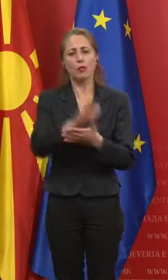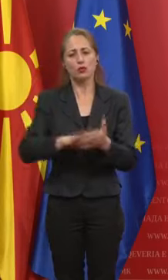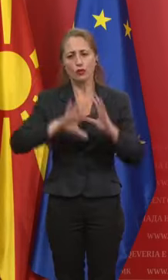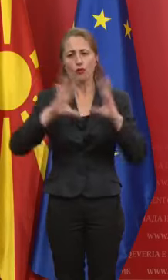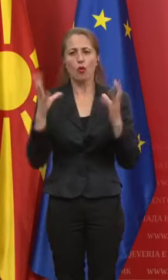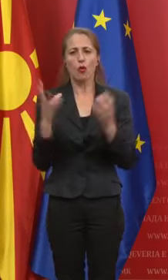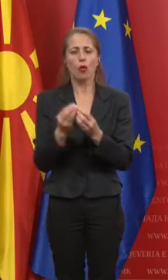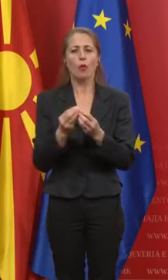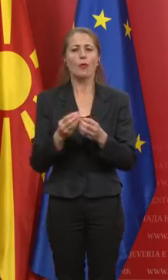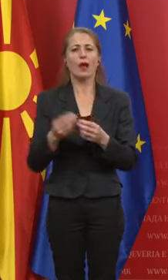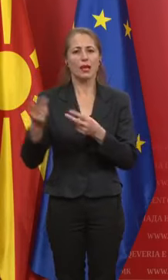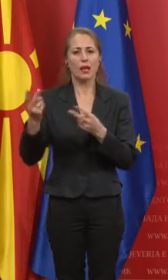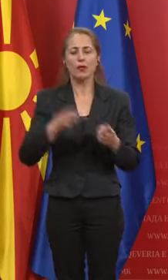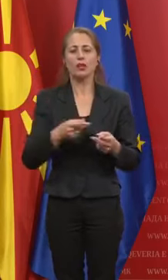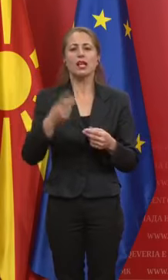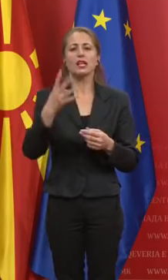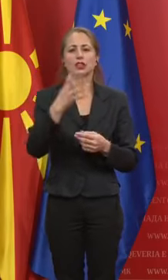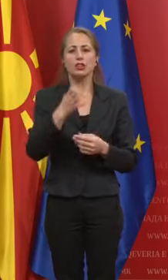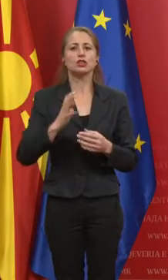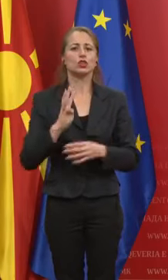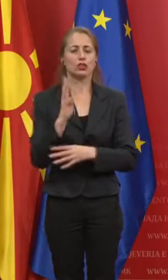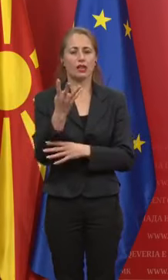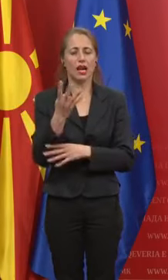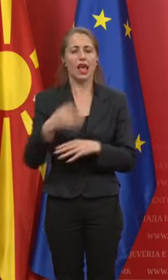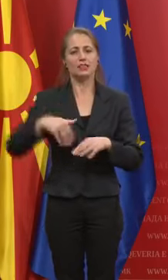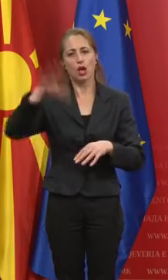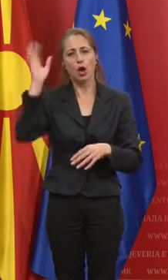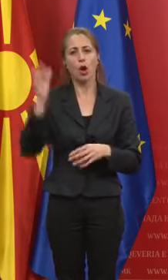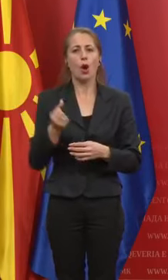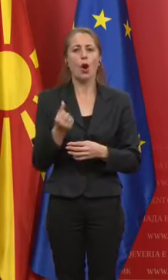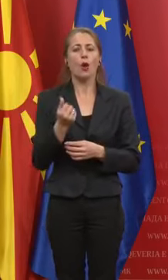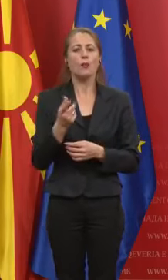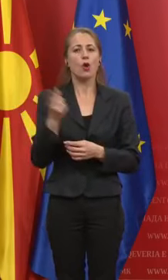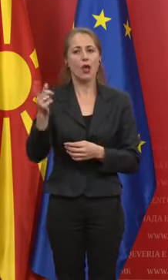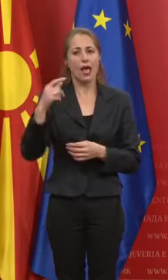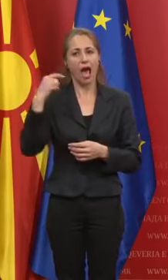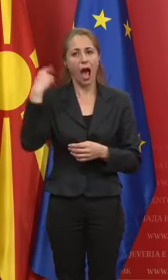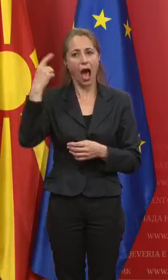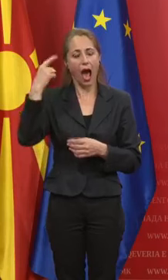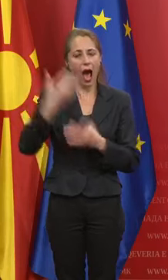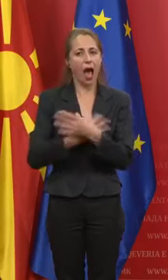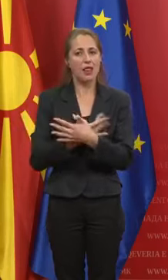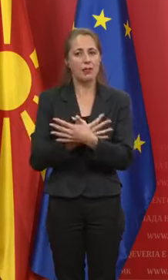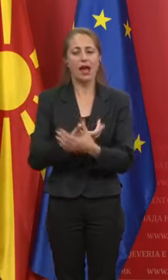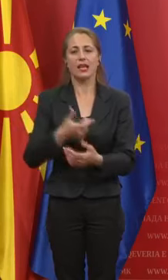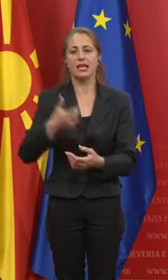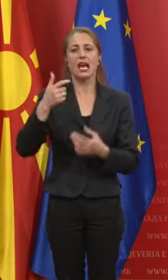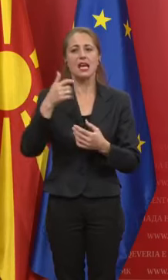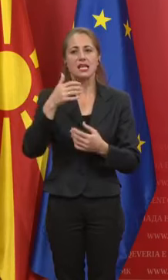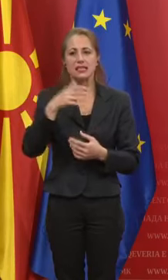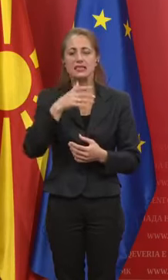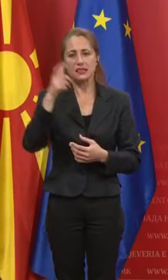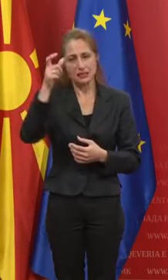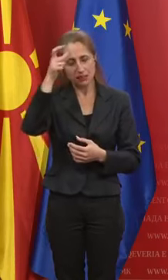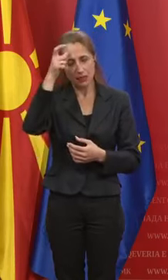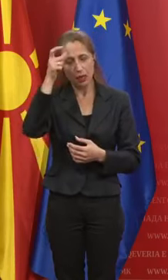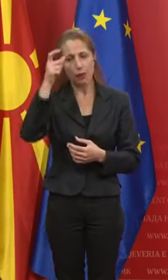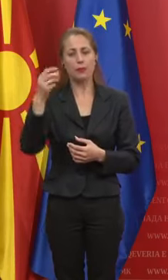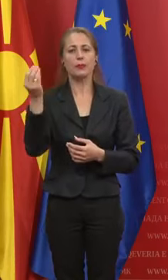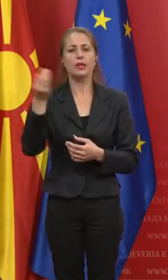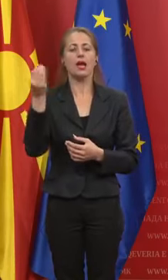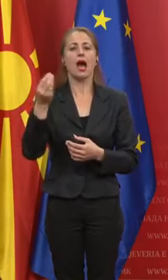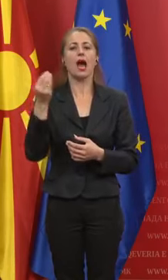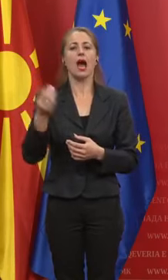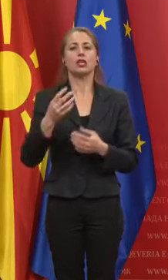вкупен број на импортирани случаи се 414, најголем број од Албанија, 79, Србија 74, Германија